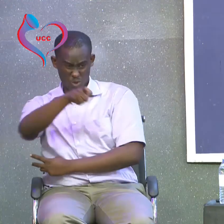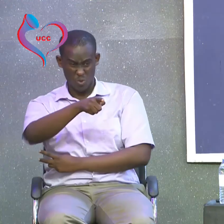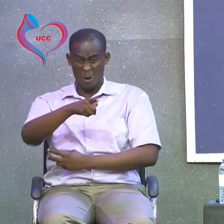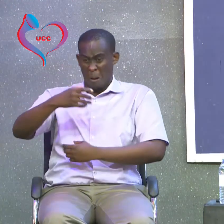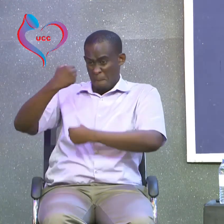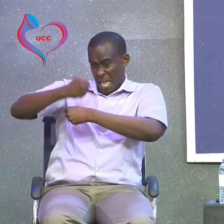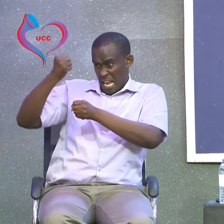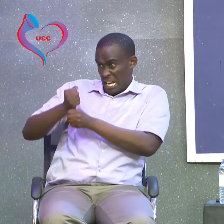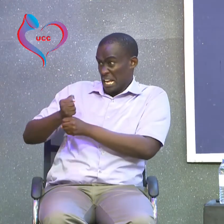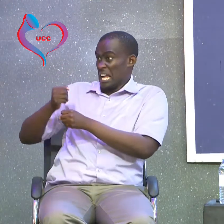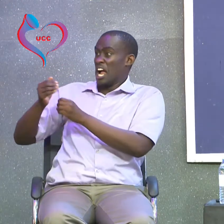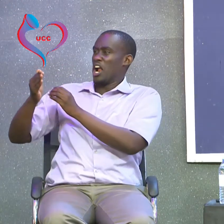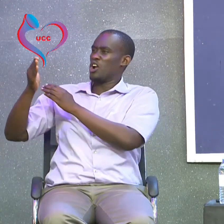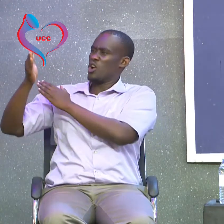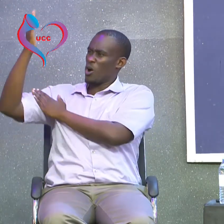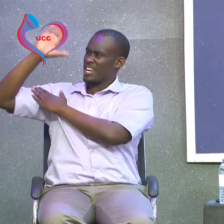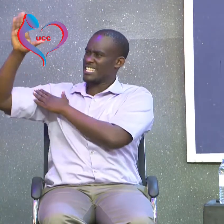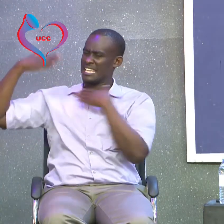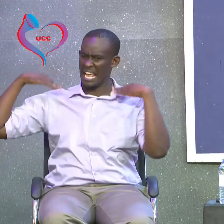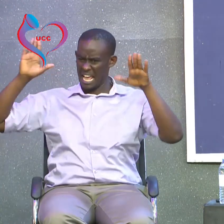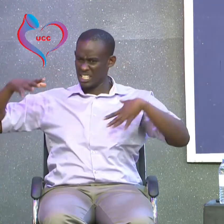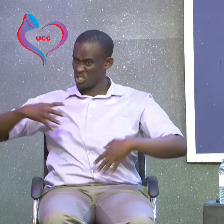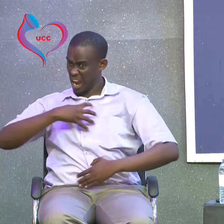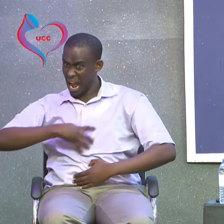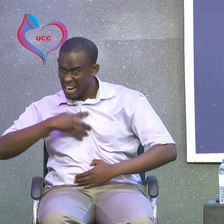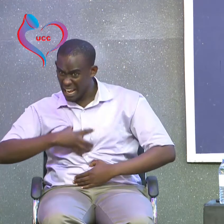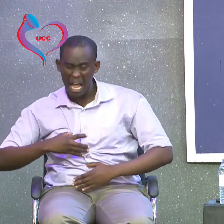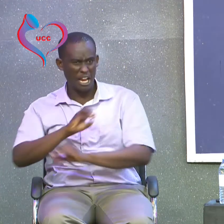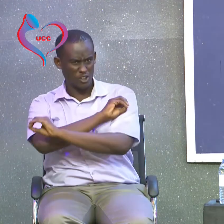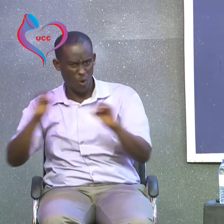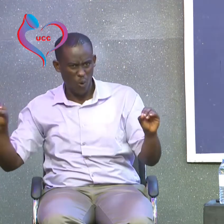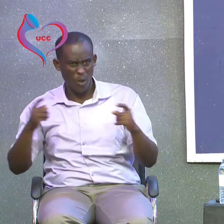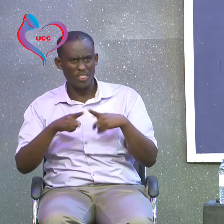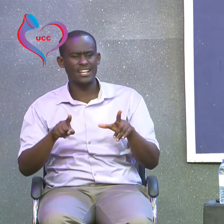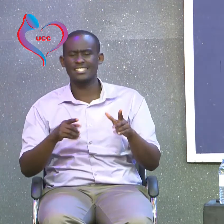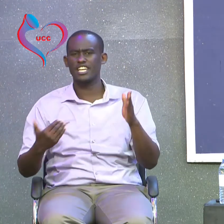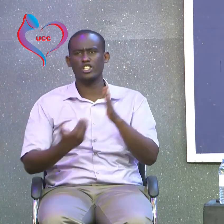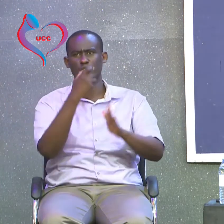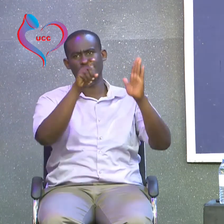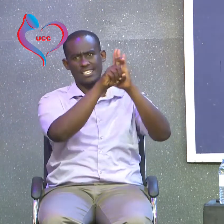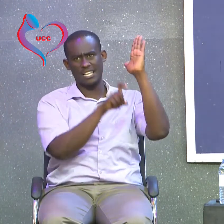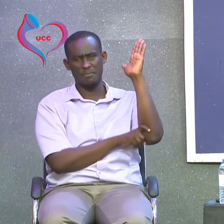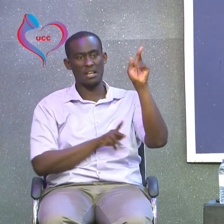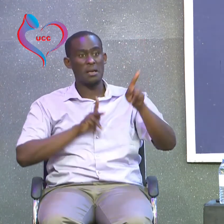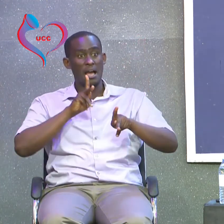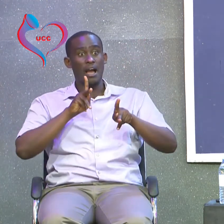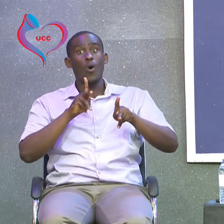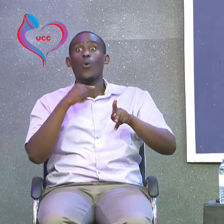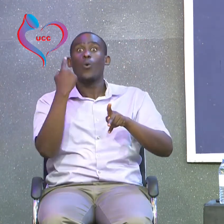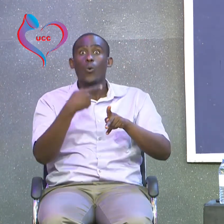tomusunguwaza kyetwasomye jjo kakati mu ndagaano yaffe n'empya aba mwoyo